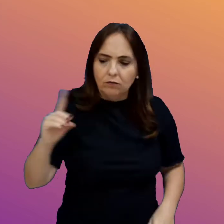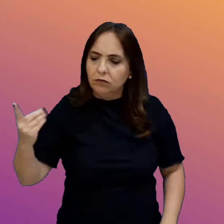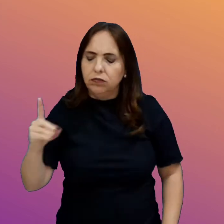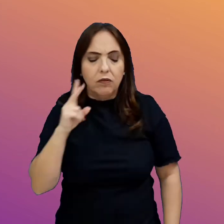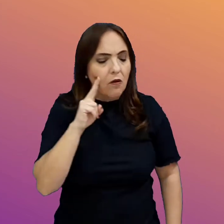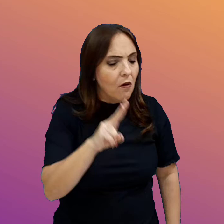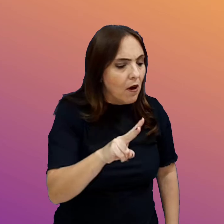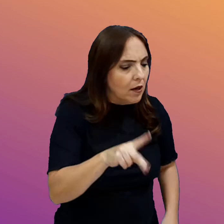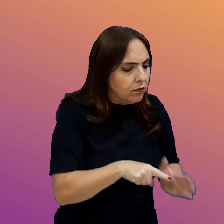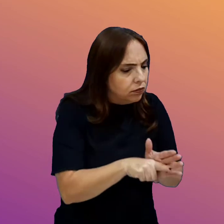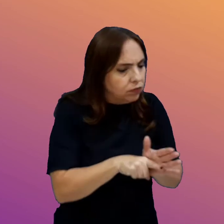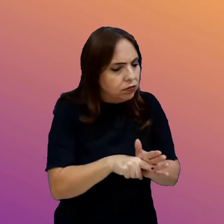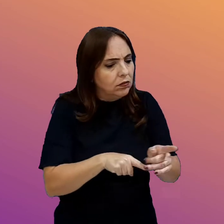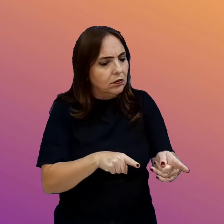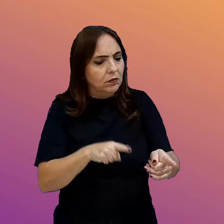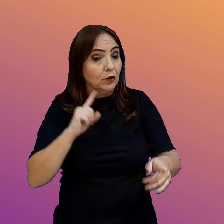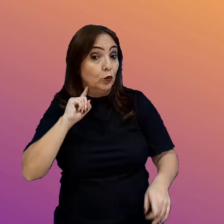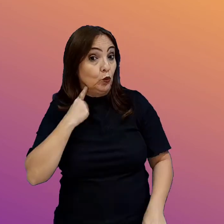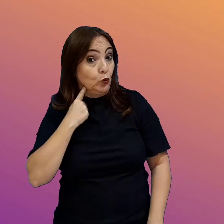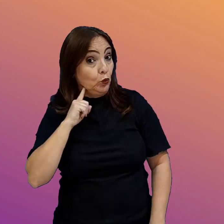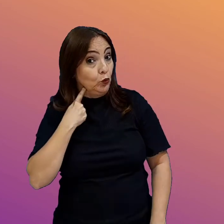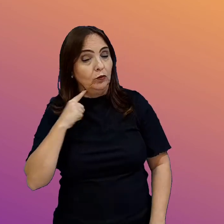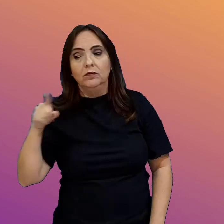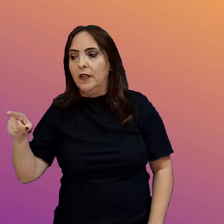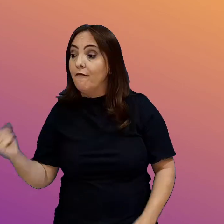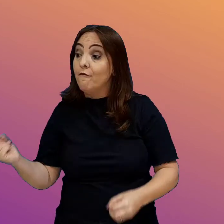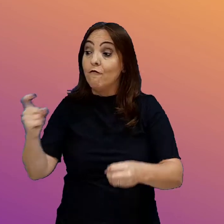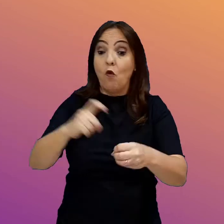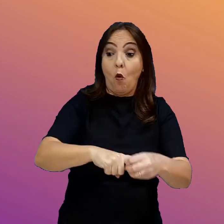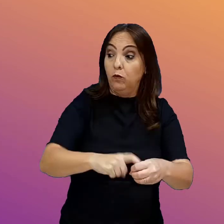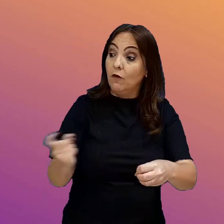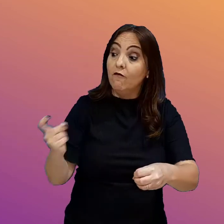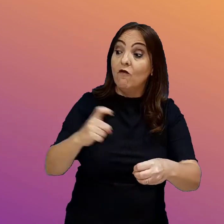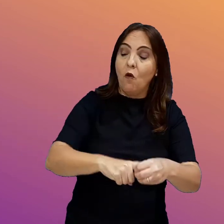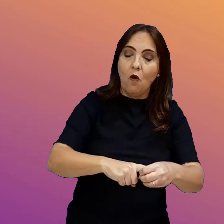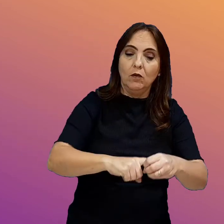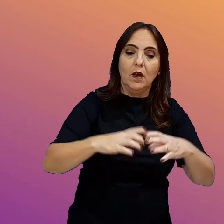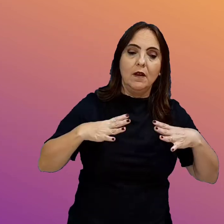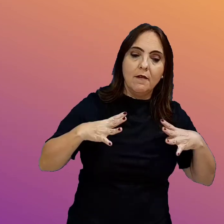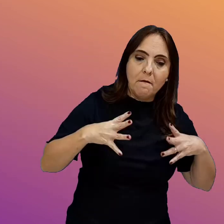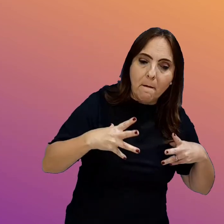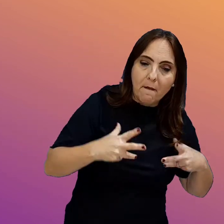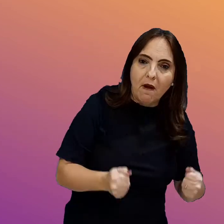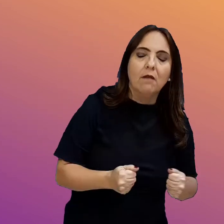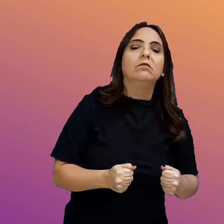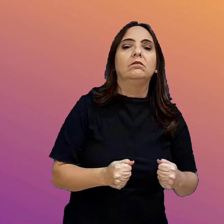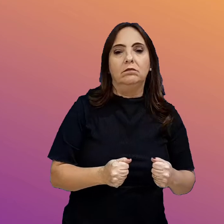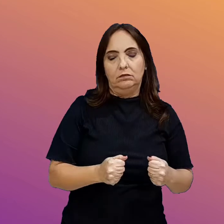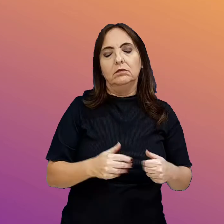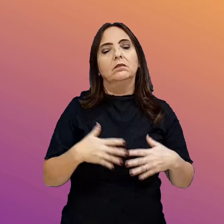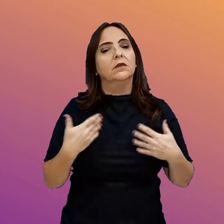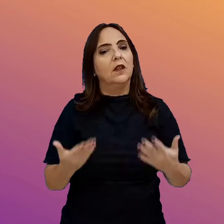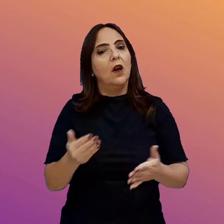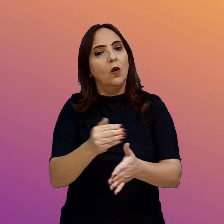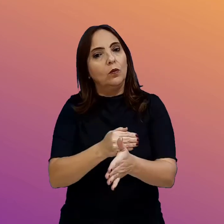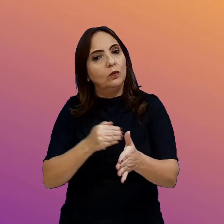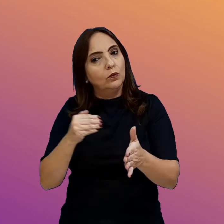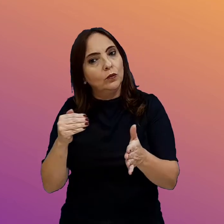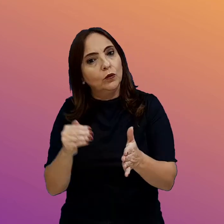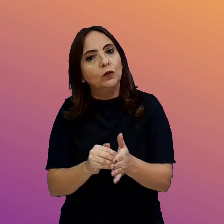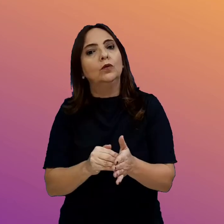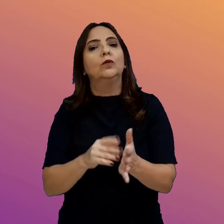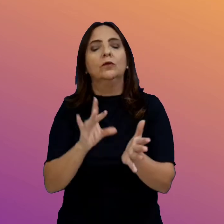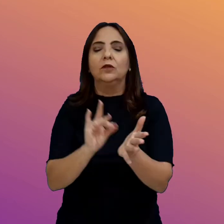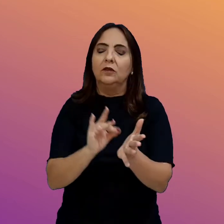bancada? Felipe, volta e vai limpar o local onde você trabalhou. Então, isso tudo